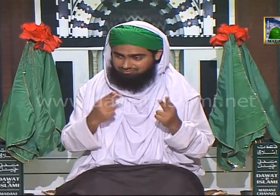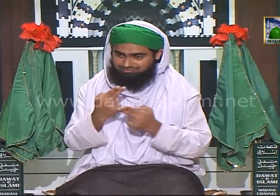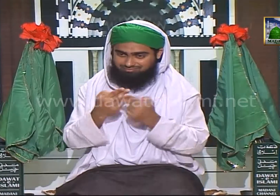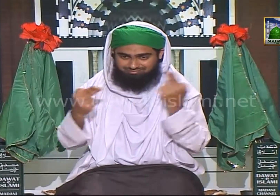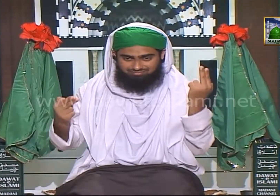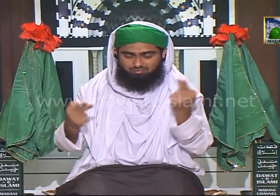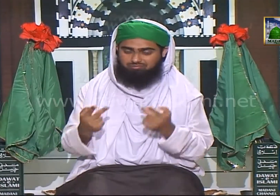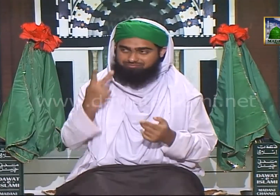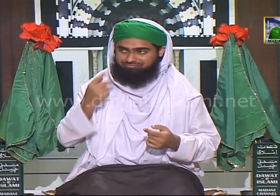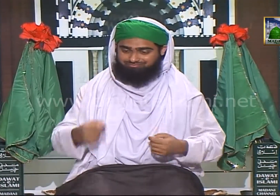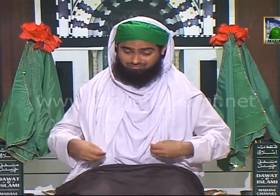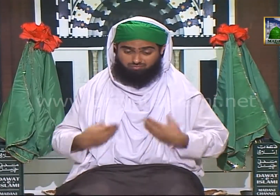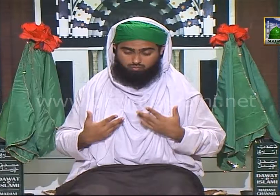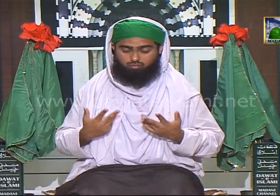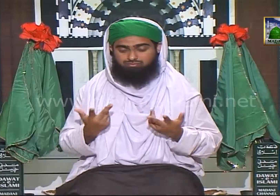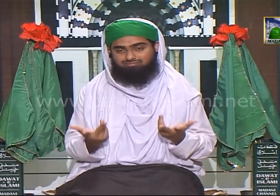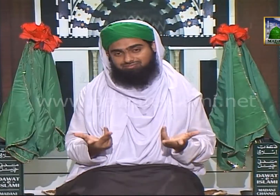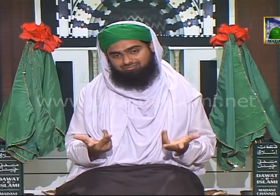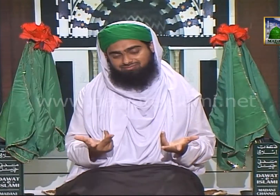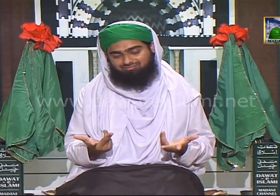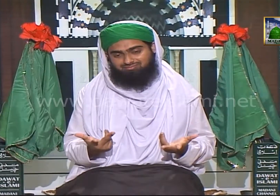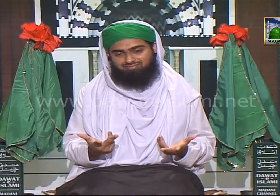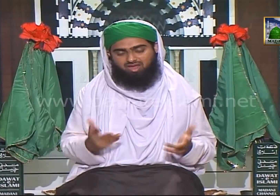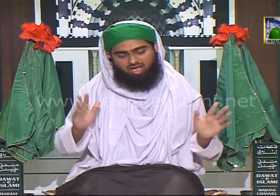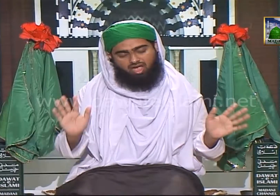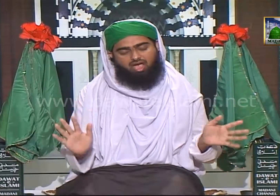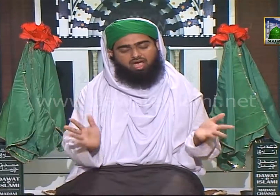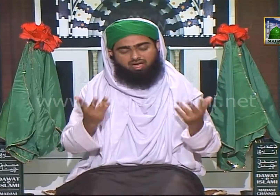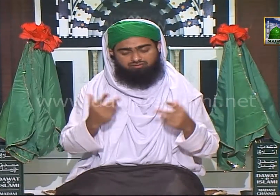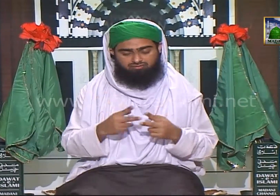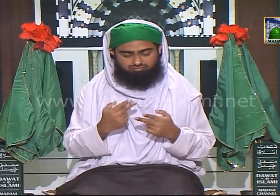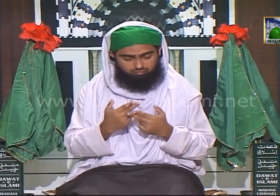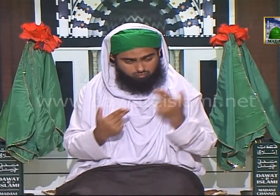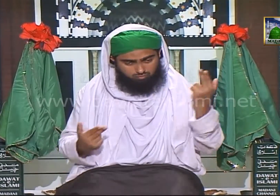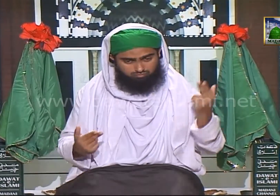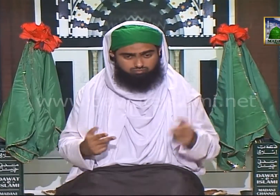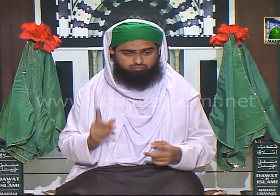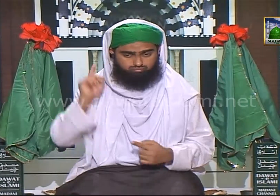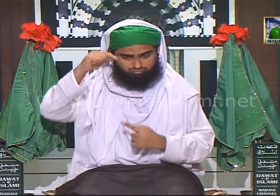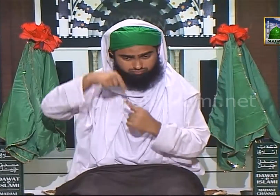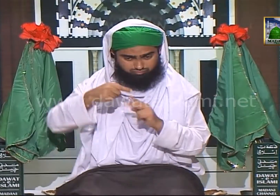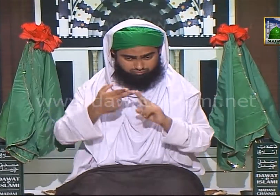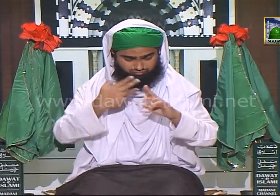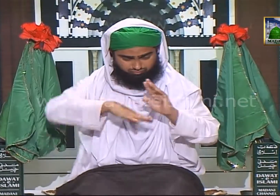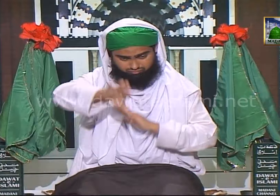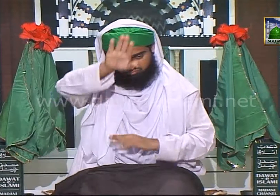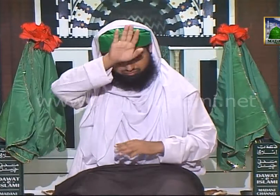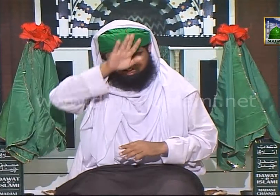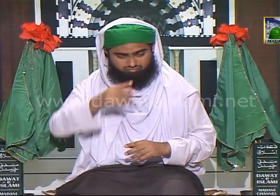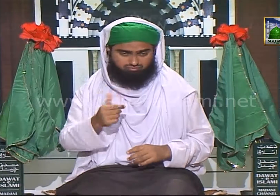کہتے ہیں۔ یہ بہت بڑے القاب ہے، یہ ایرے گیرے مسوخیرے نہیں ہوتے صوفی، بہت بڑا کوئی ولی کامل ہو وہ صوفی ہوتا ہے، صاحب